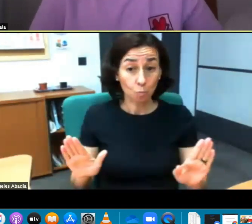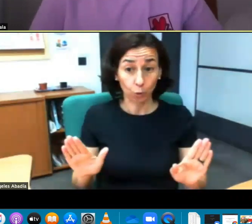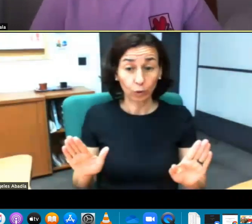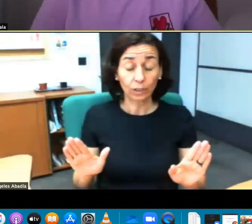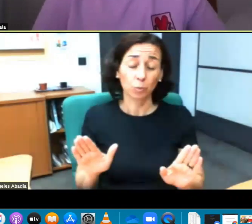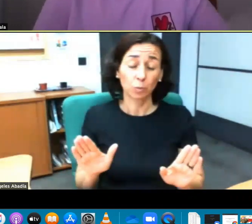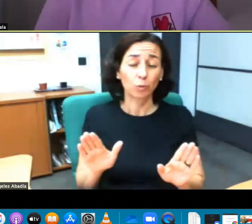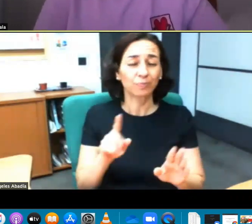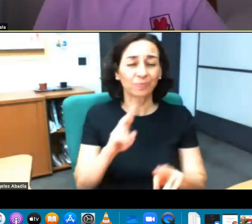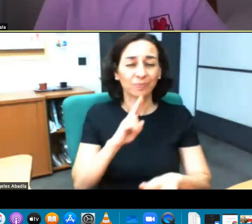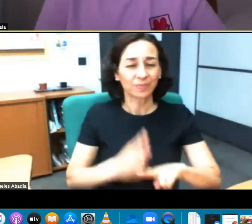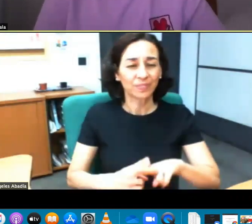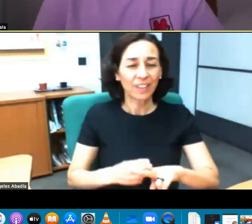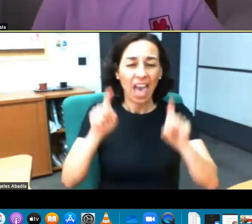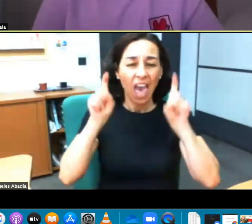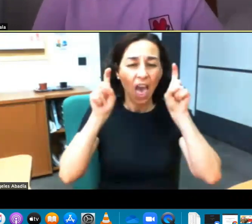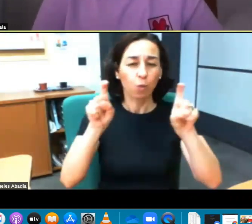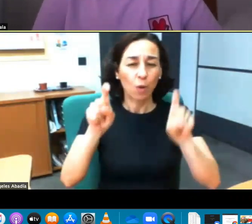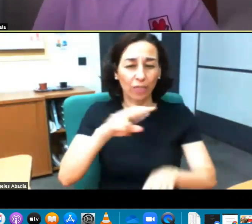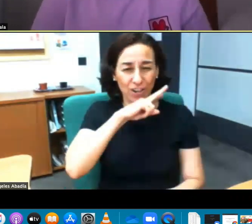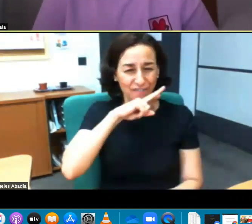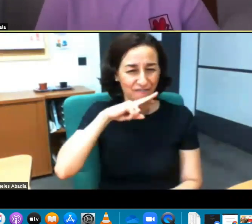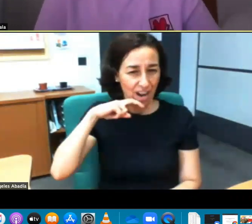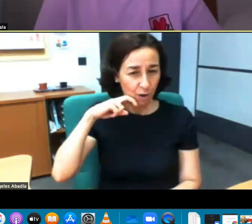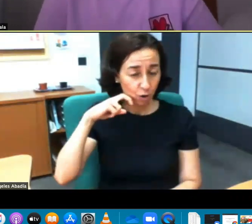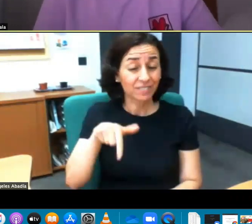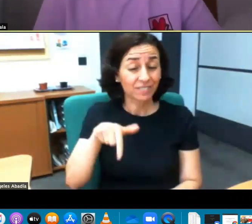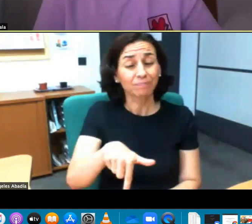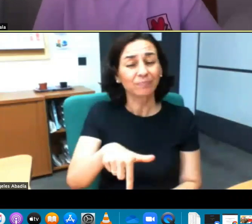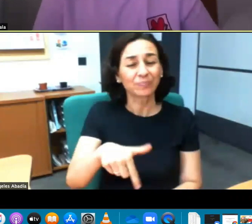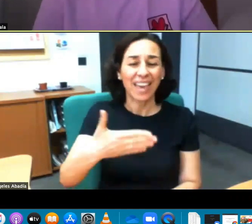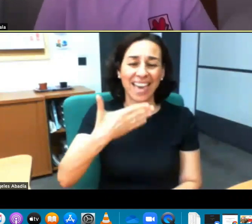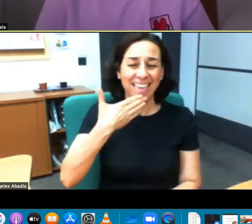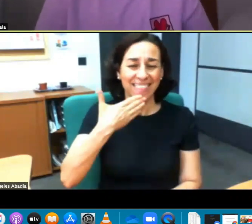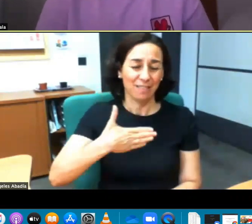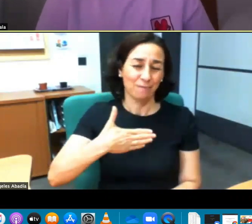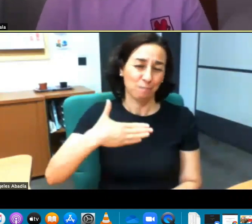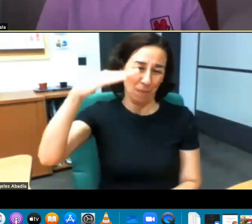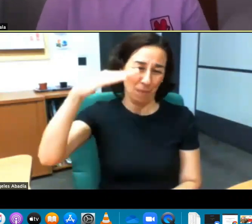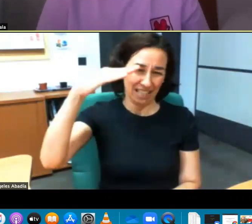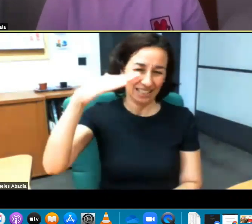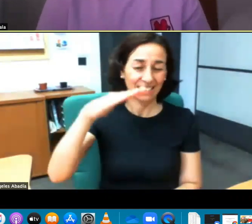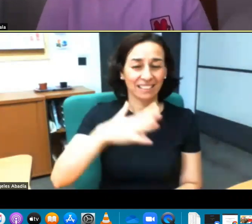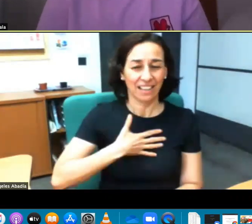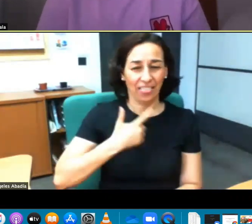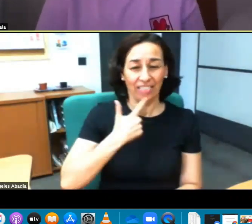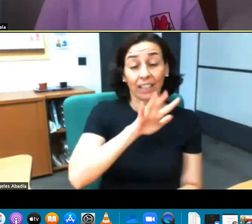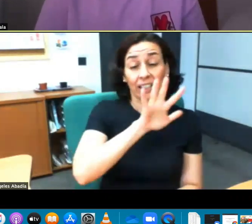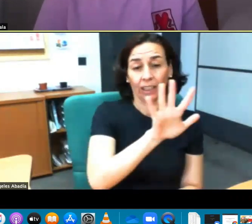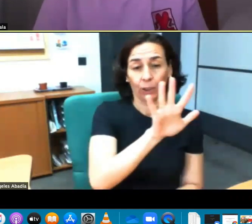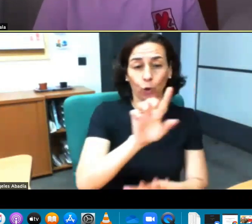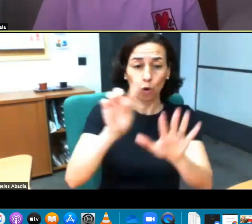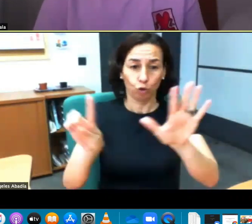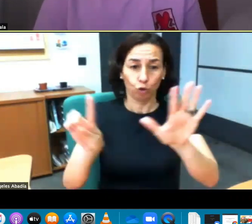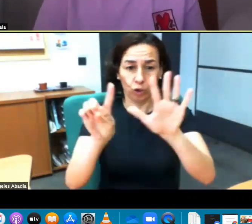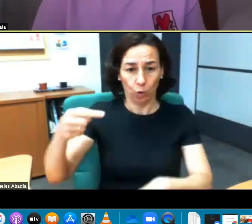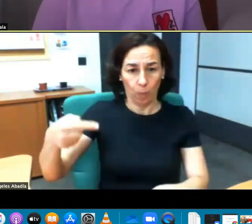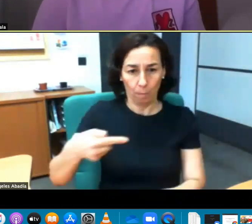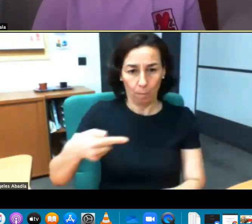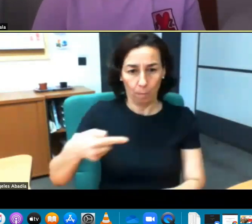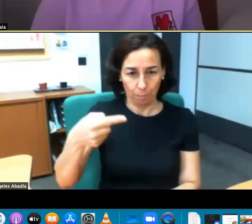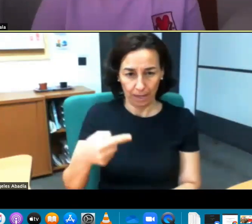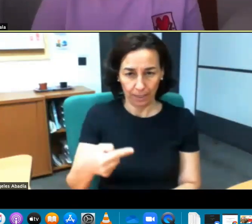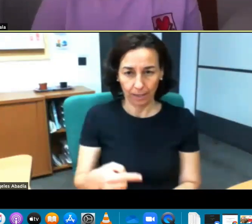valores, va destinada a los más mayores, va de quinto y sexto de educación primaria. Y